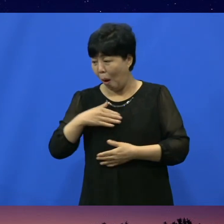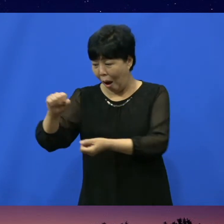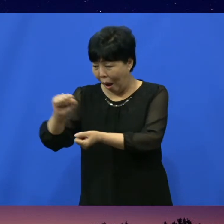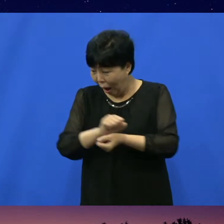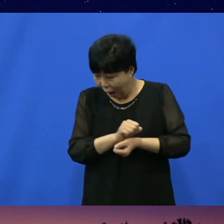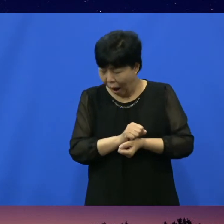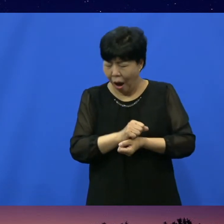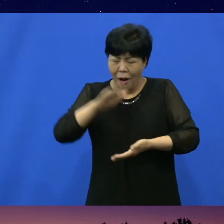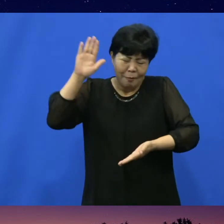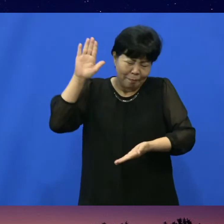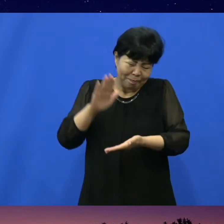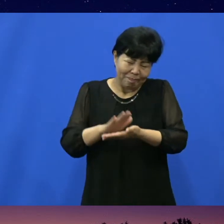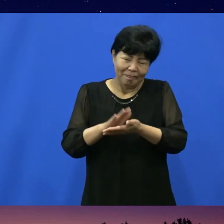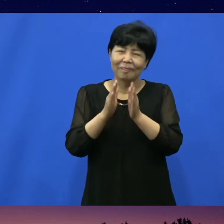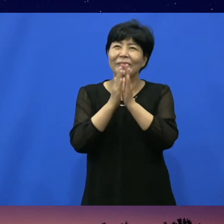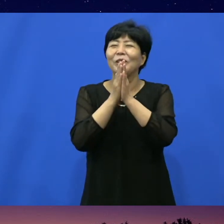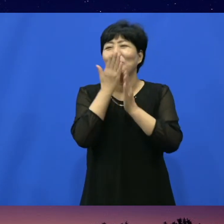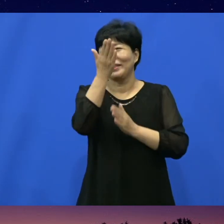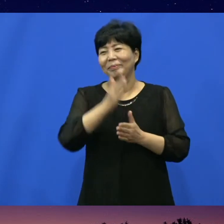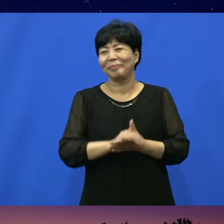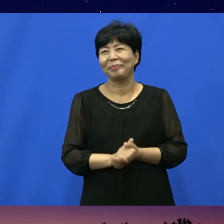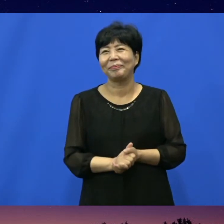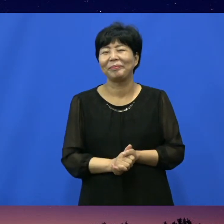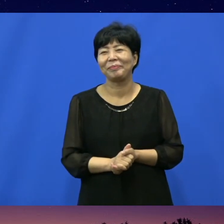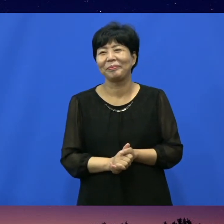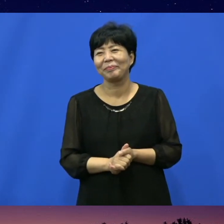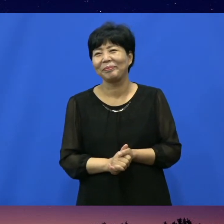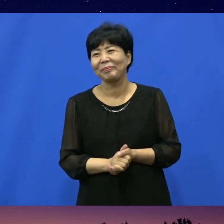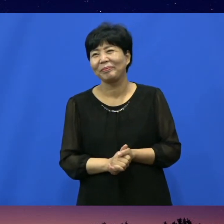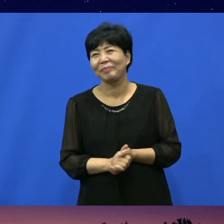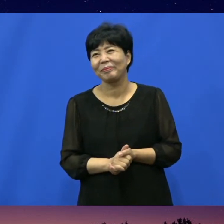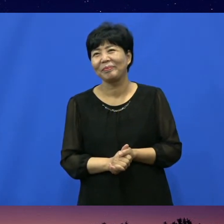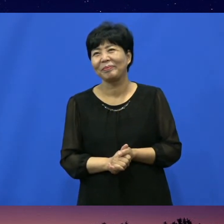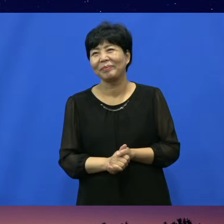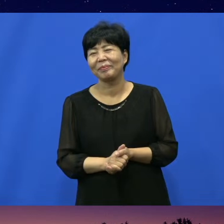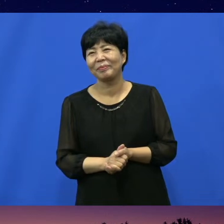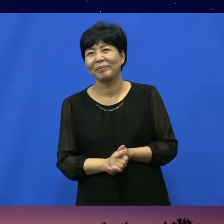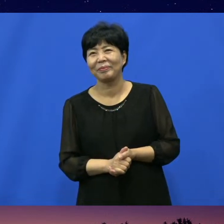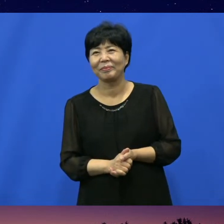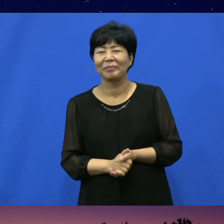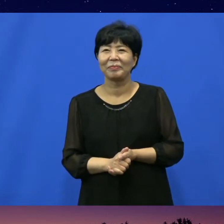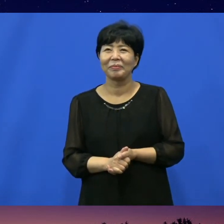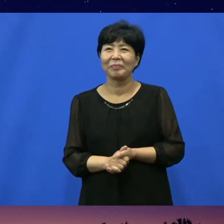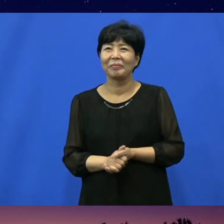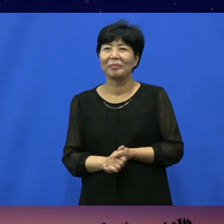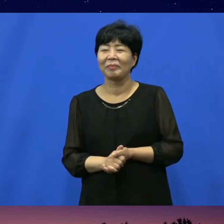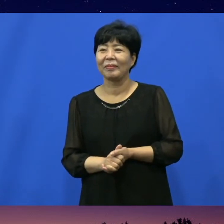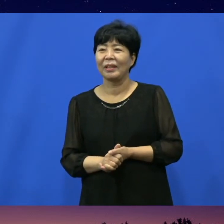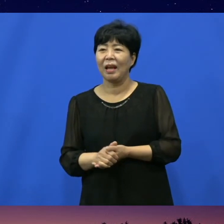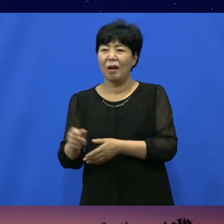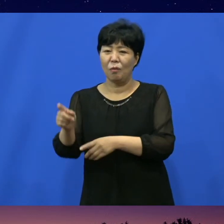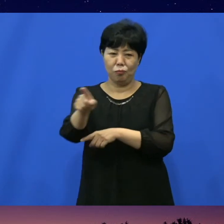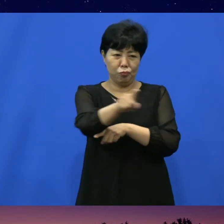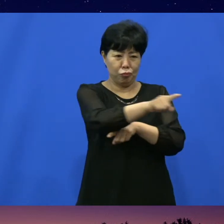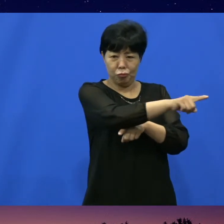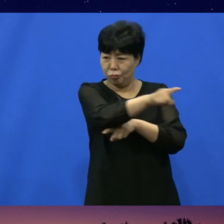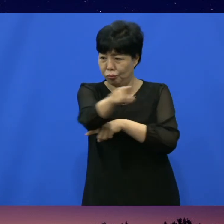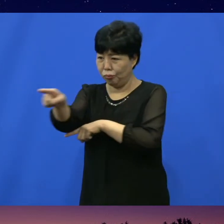같이 이제 뜨거워져요. 근데 이제 이게 다 이렇게 소방수도 좀 있어요. 이렇게 어떤